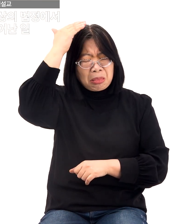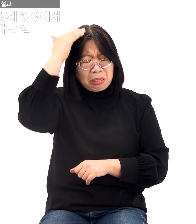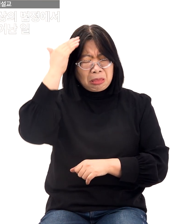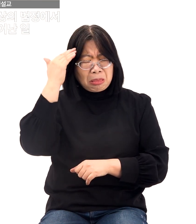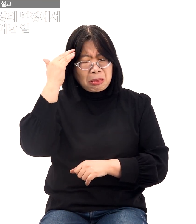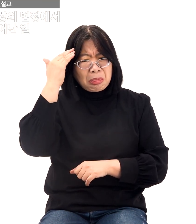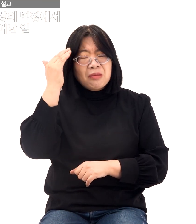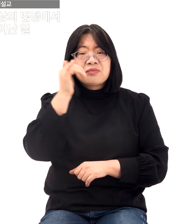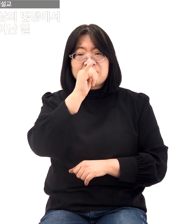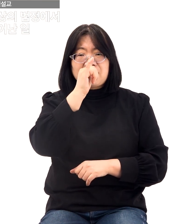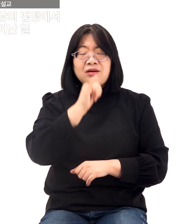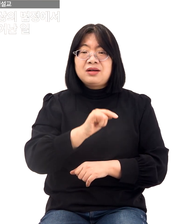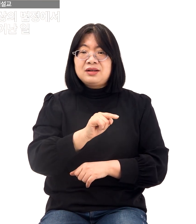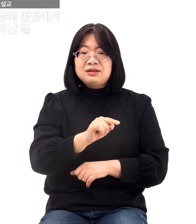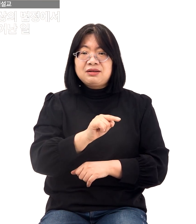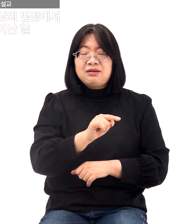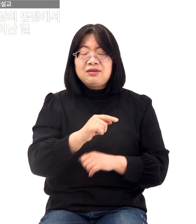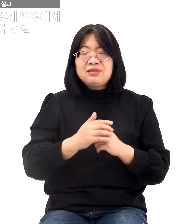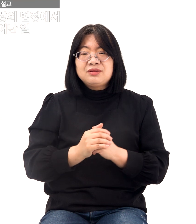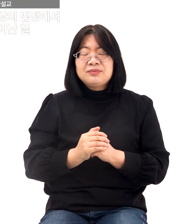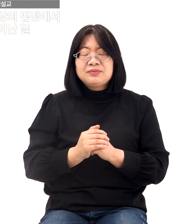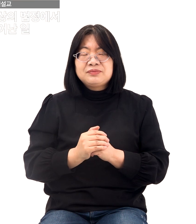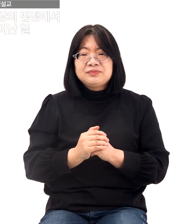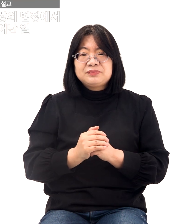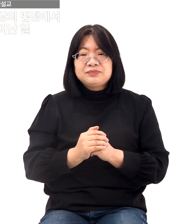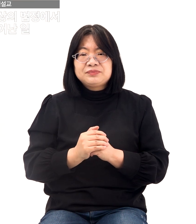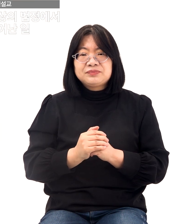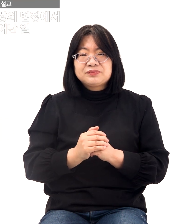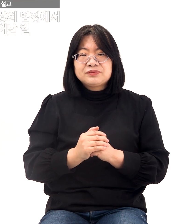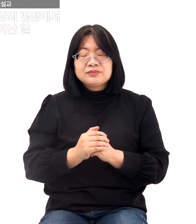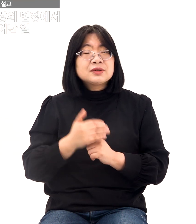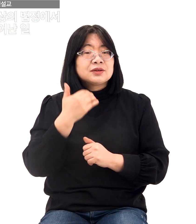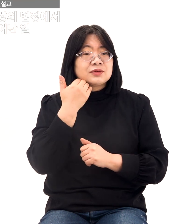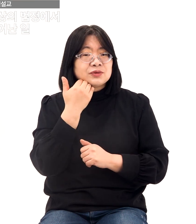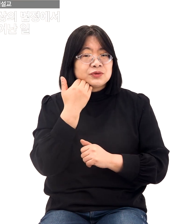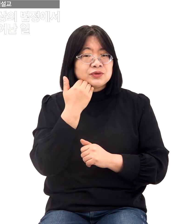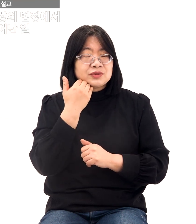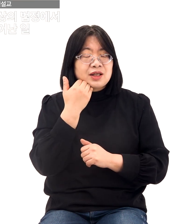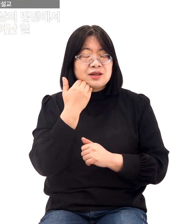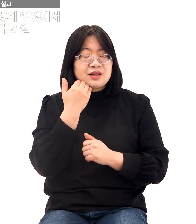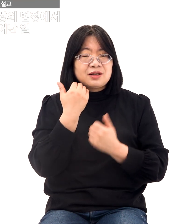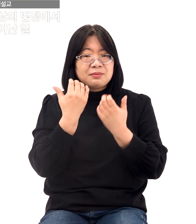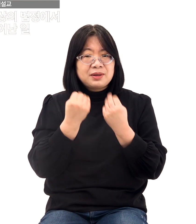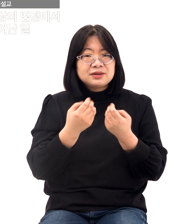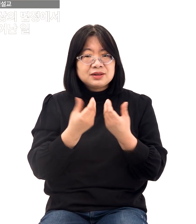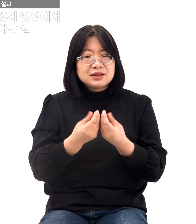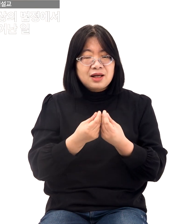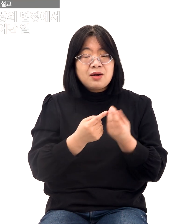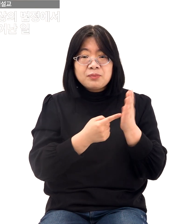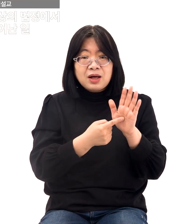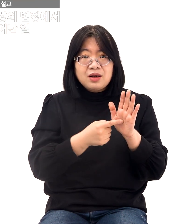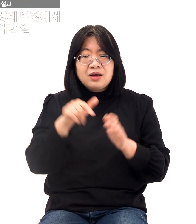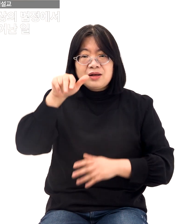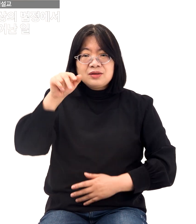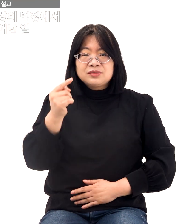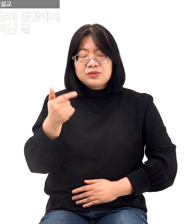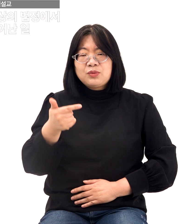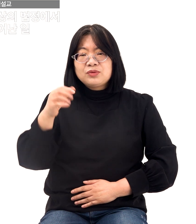거슬렸습니다. 이걸 사실 누가 쓰는 표현인가 하면 존